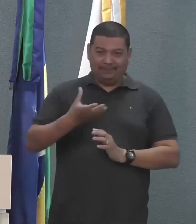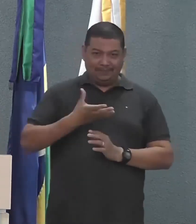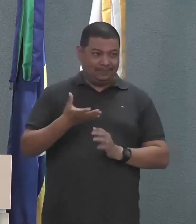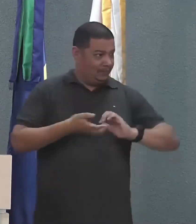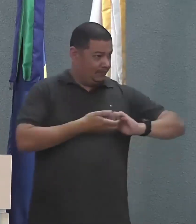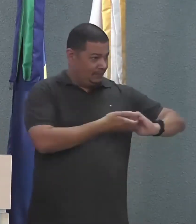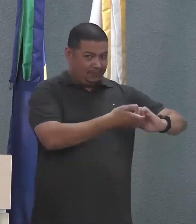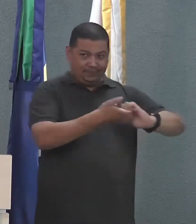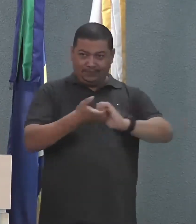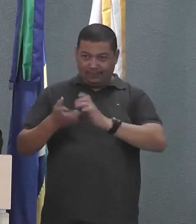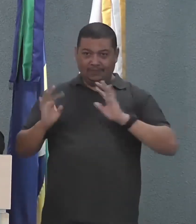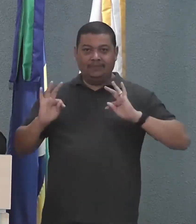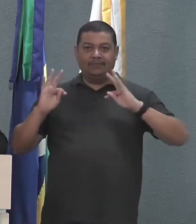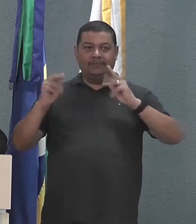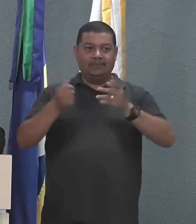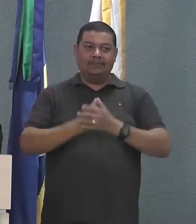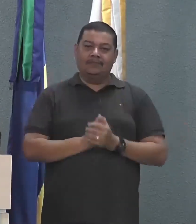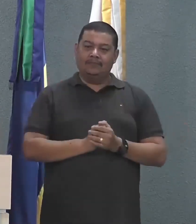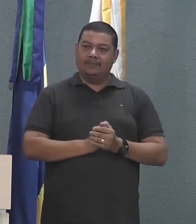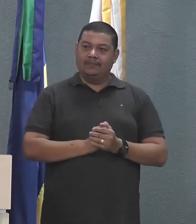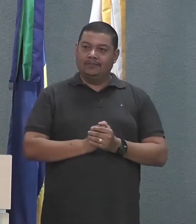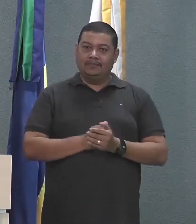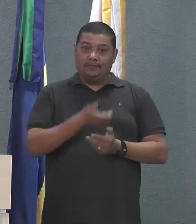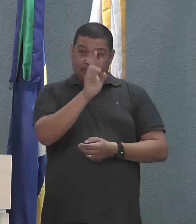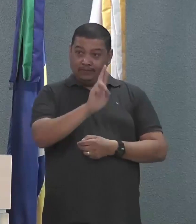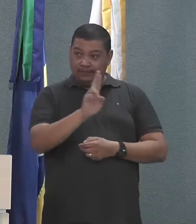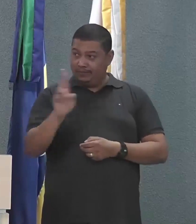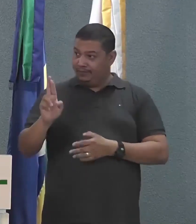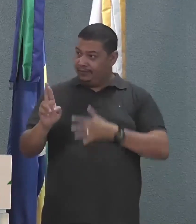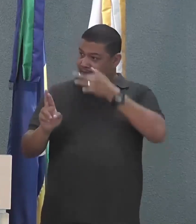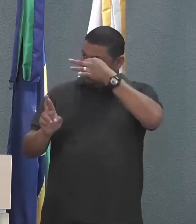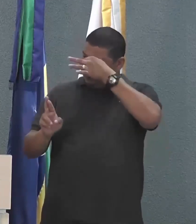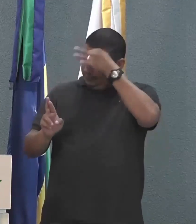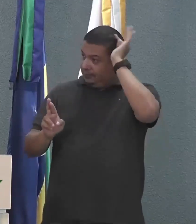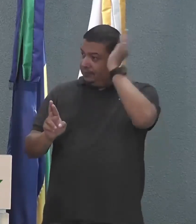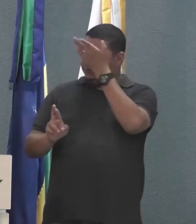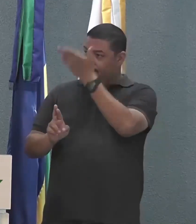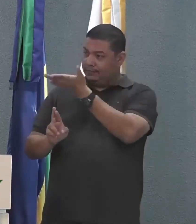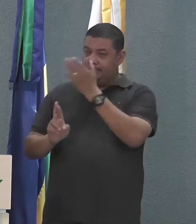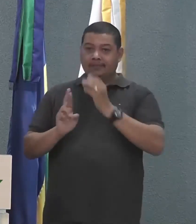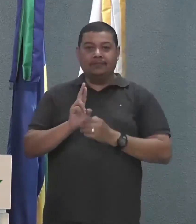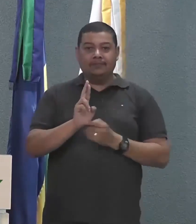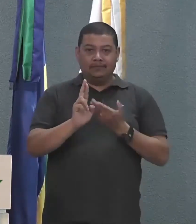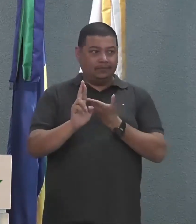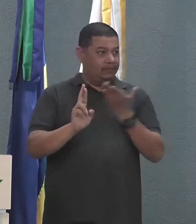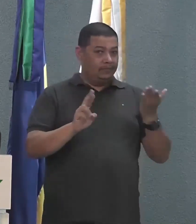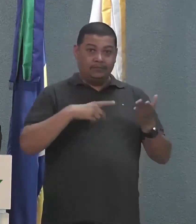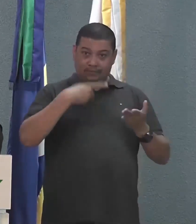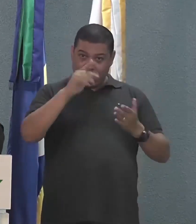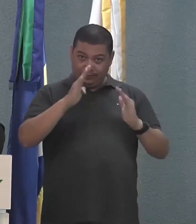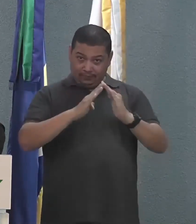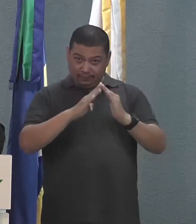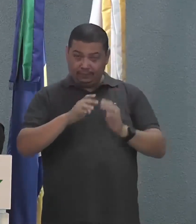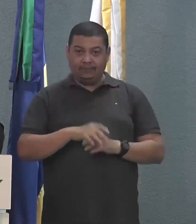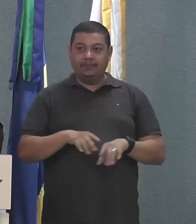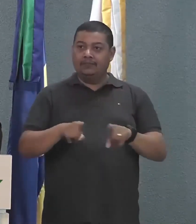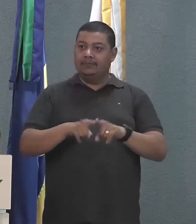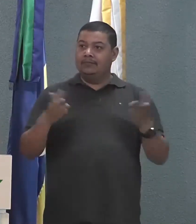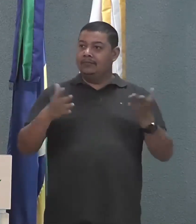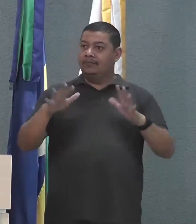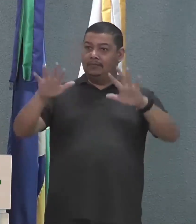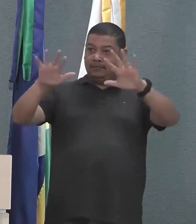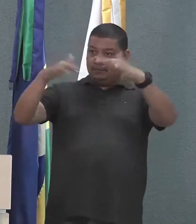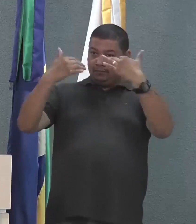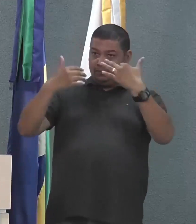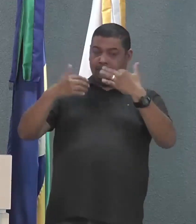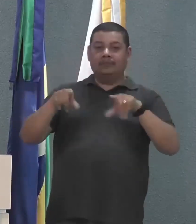cumprimentar a todos, em nome do vereador Toninho de Jesus, a todos que estão em casa e a todos que estão aqui também